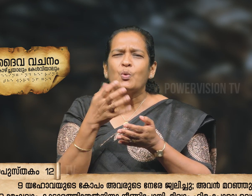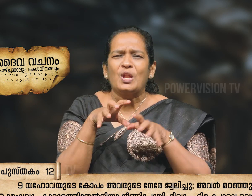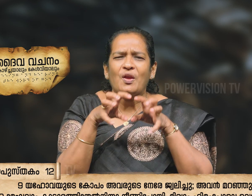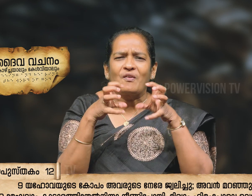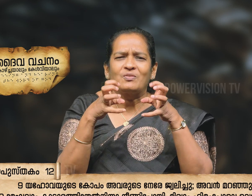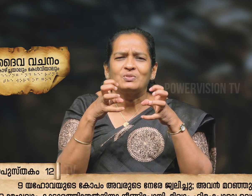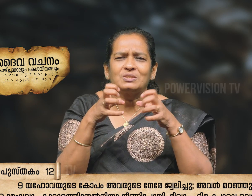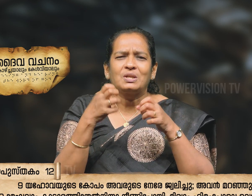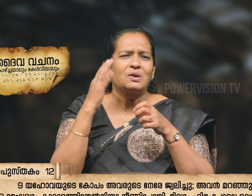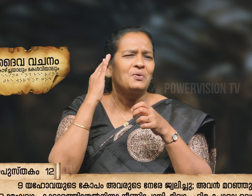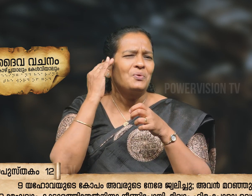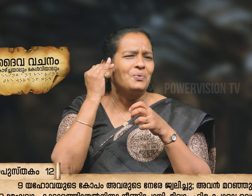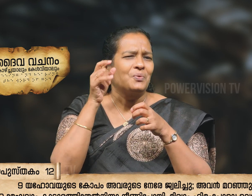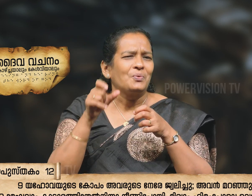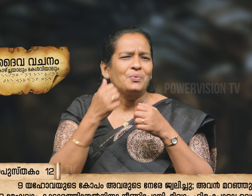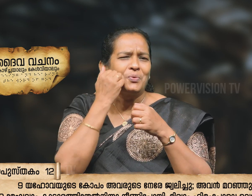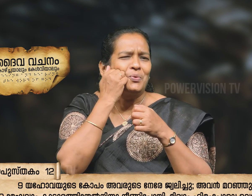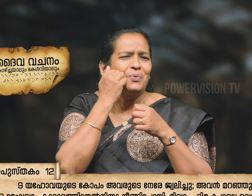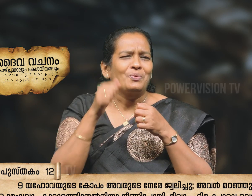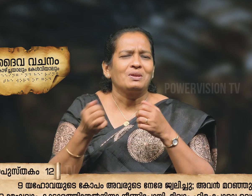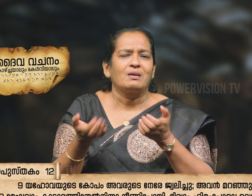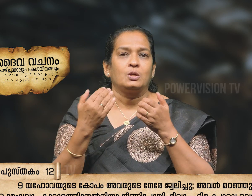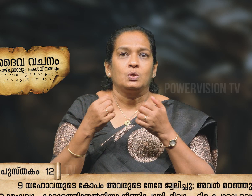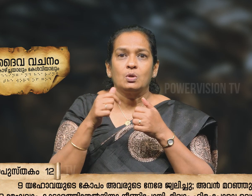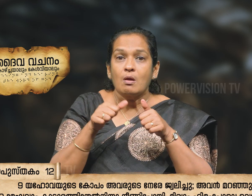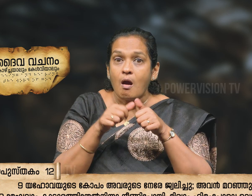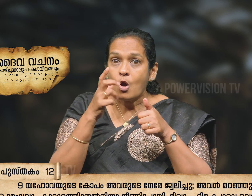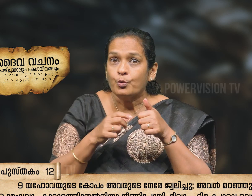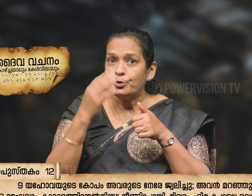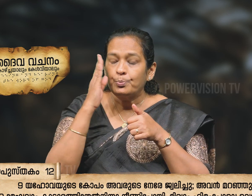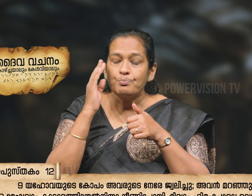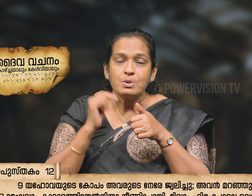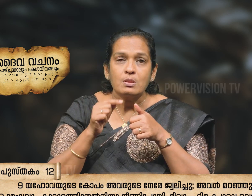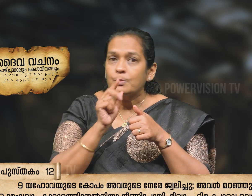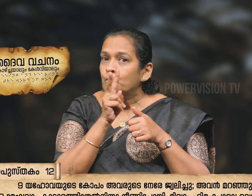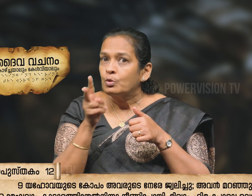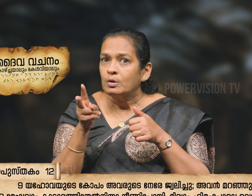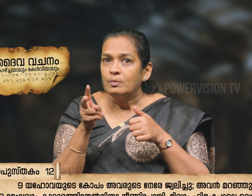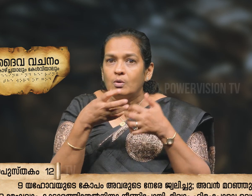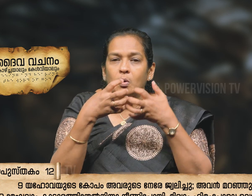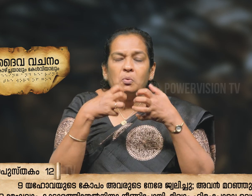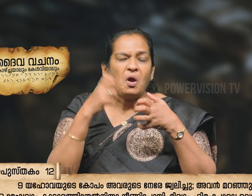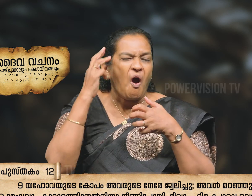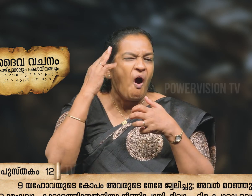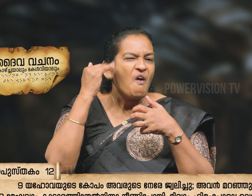വെളുത്ത കുഷ്ഠരോഗിണിയായി. അഹരോൻ മിര്യാമിനെ നോക്കിയപ്പോൾ അവൾ കുഷ്ഠരോഗിണിയെന്ന്